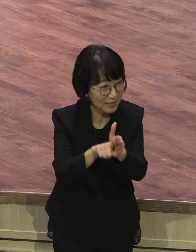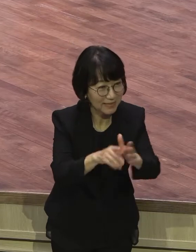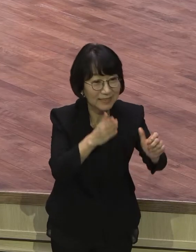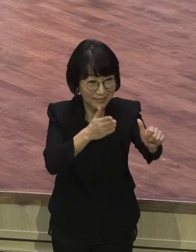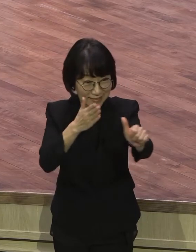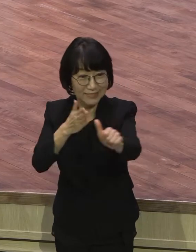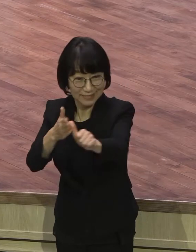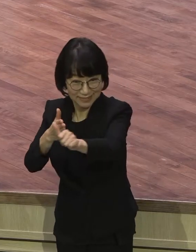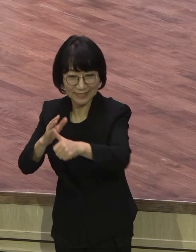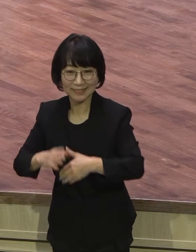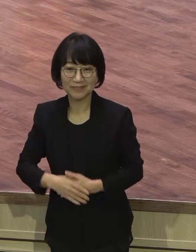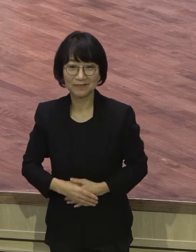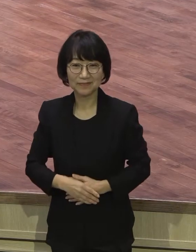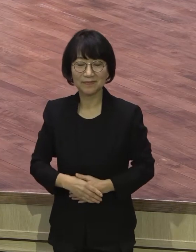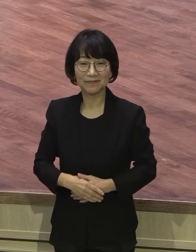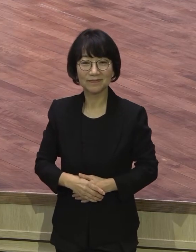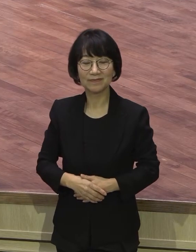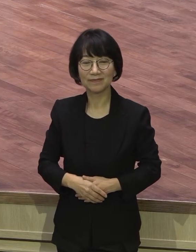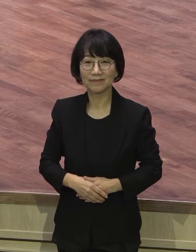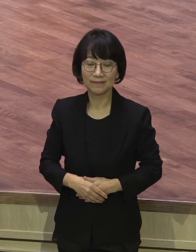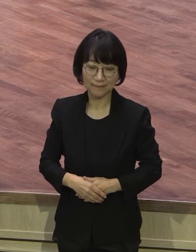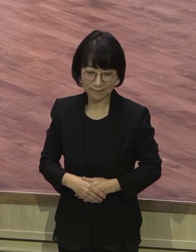바랍니다. 믿으세요.